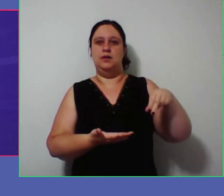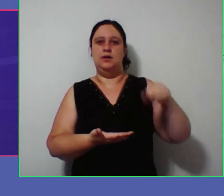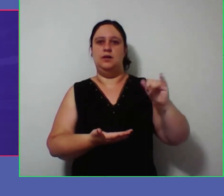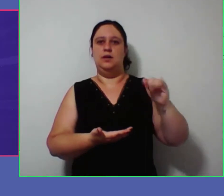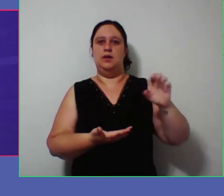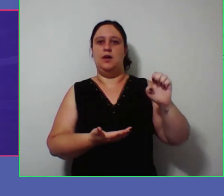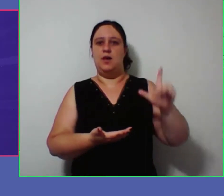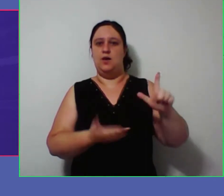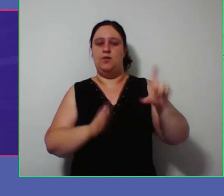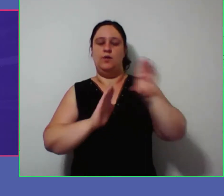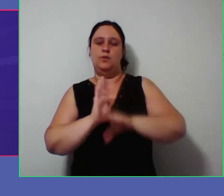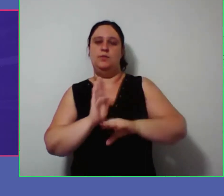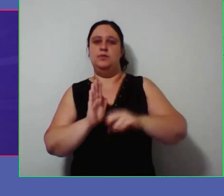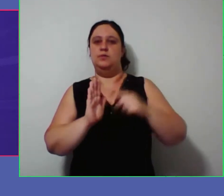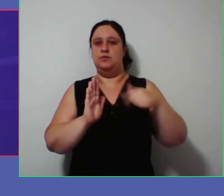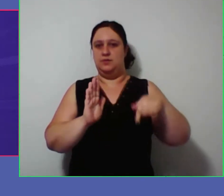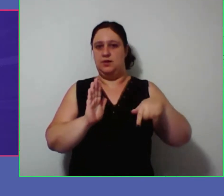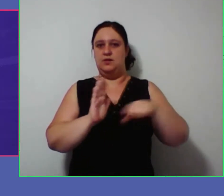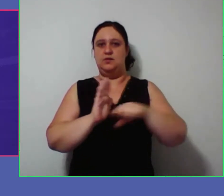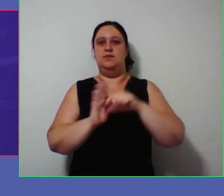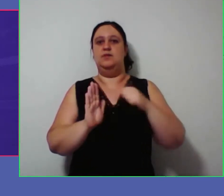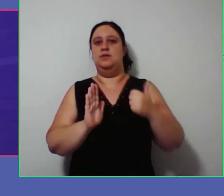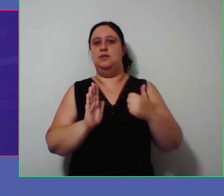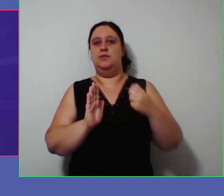Daniel 7,